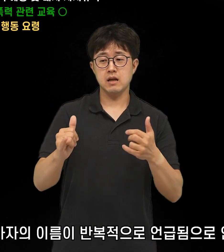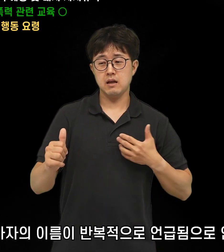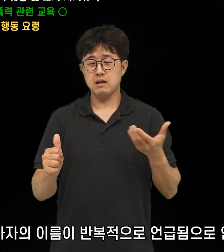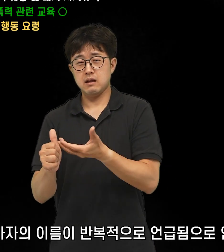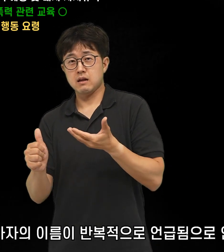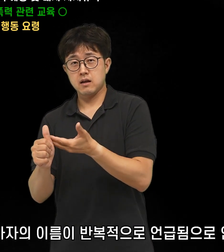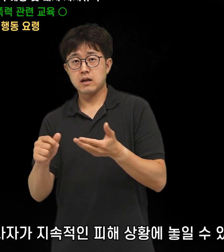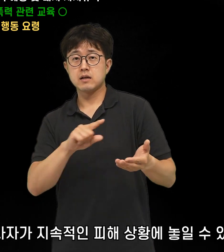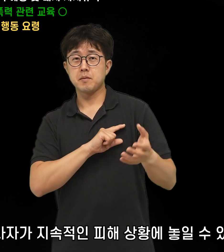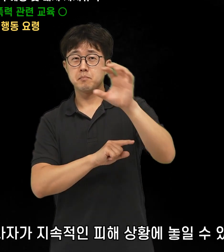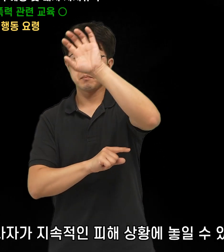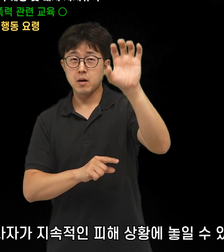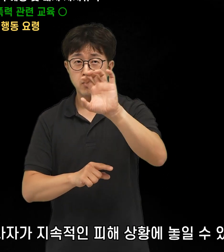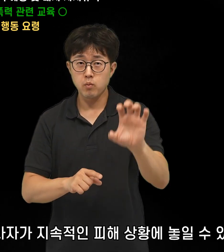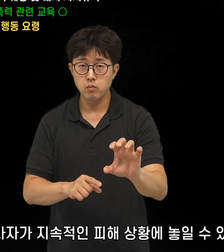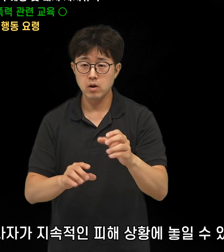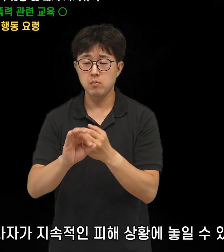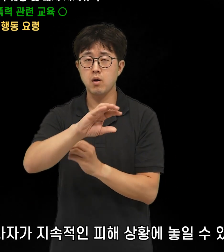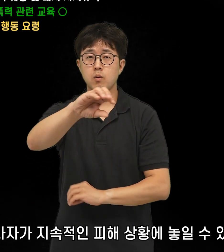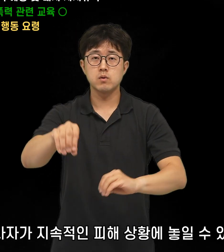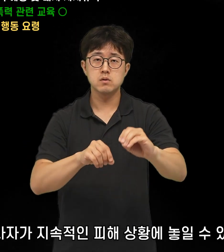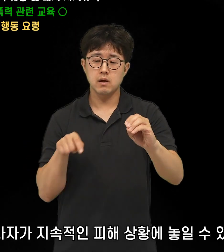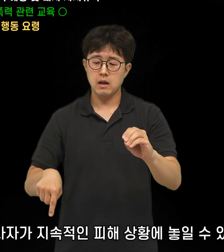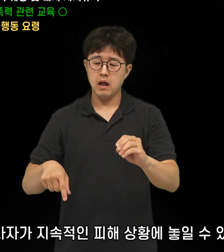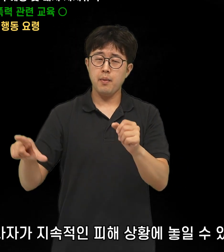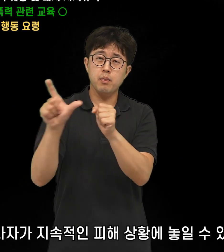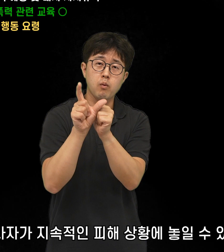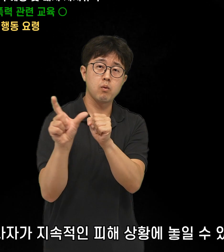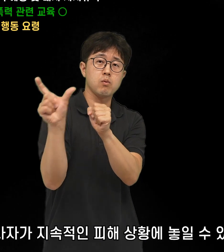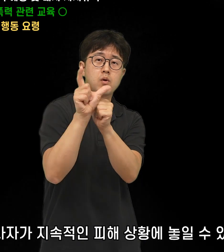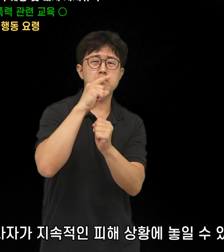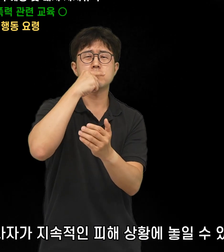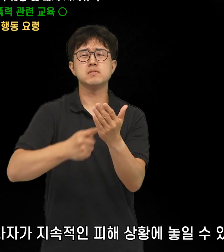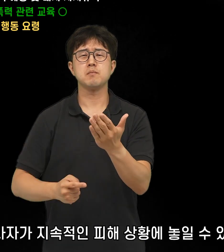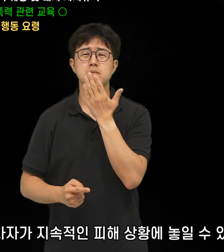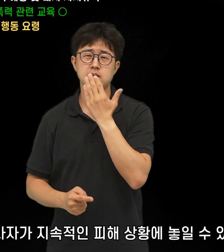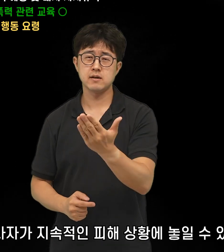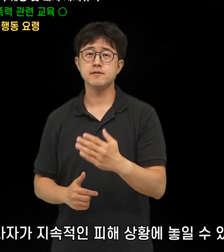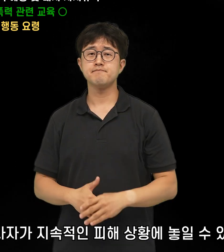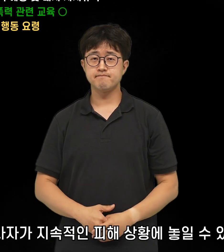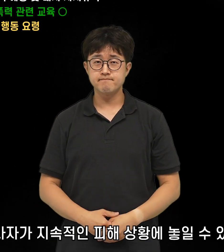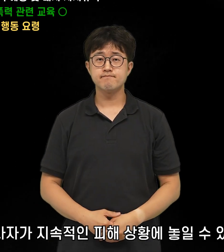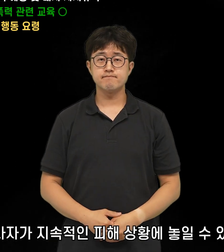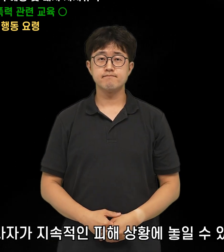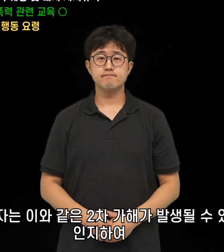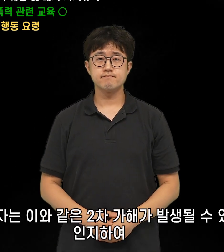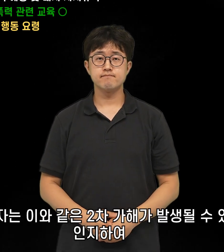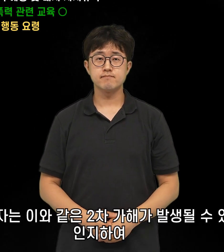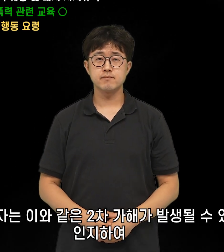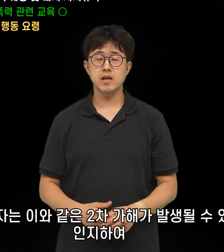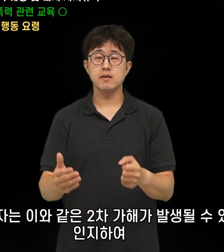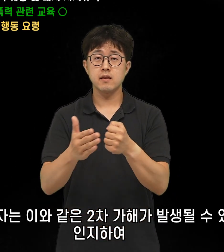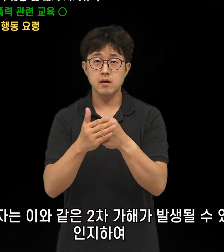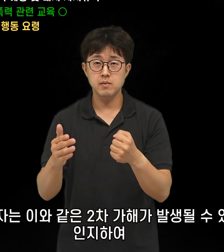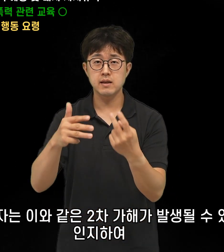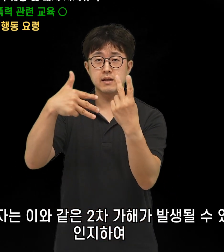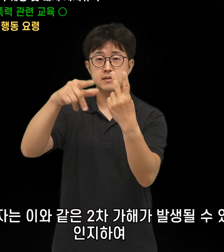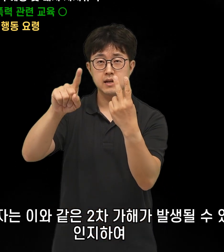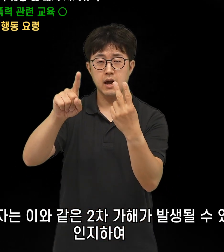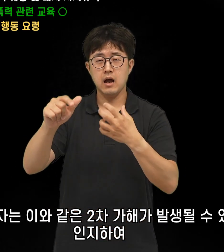인해 피해 당사자가 지속적인 피해 상황에 놓일 수 있다. 피해 당사자는 이와